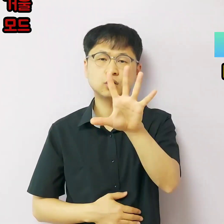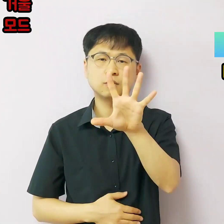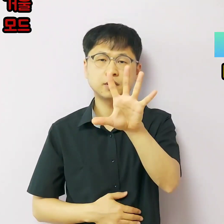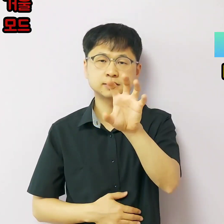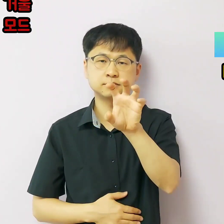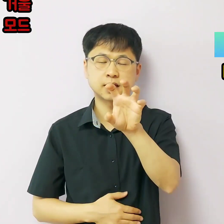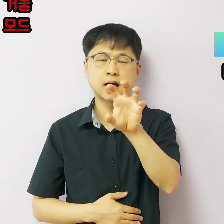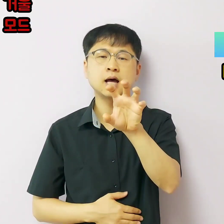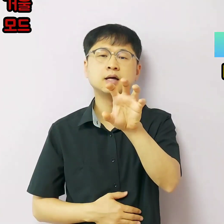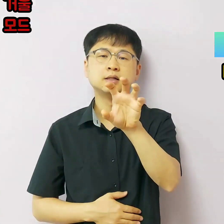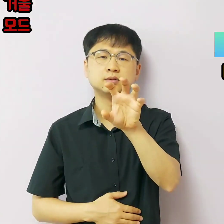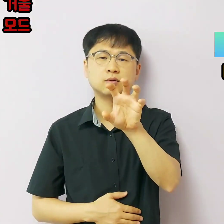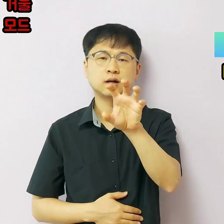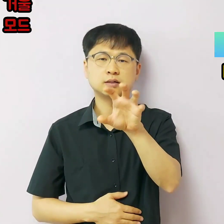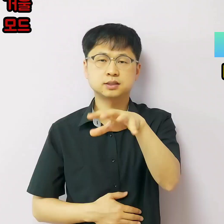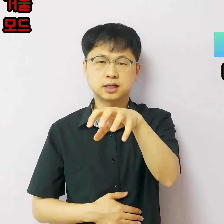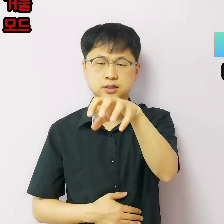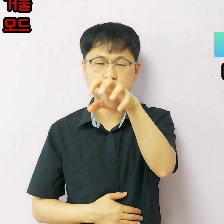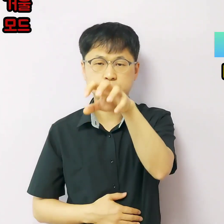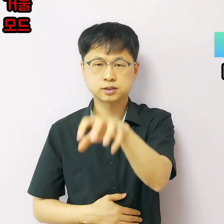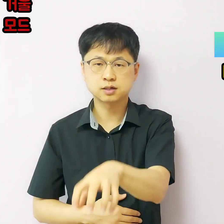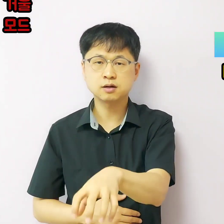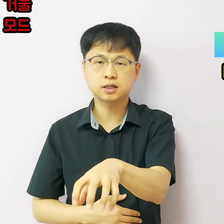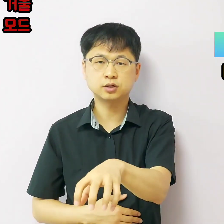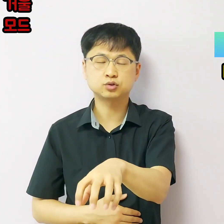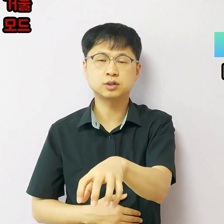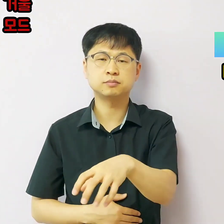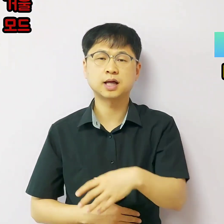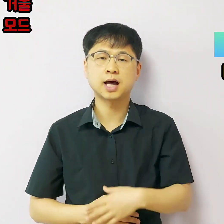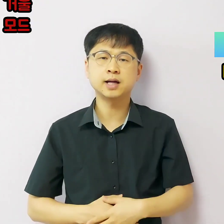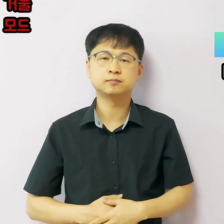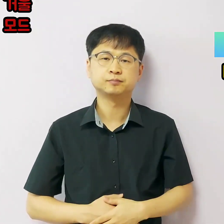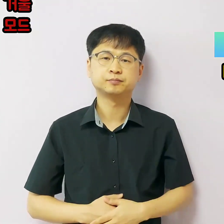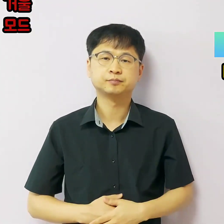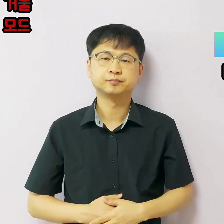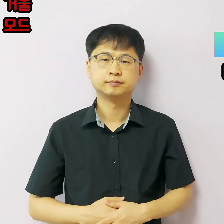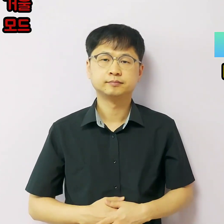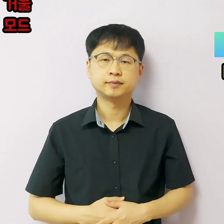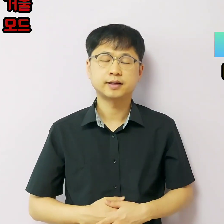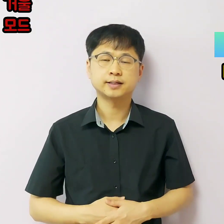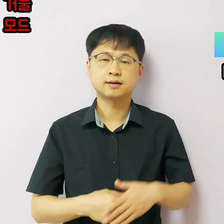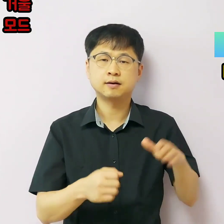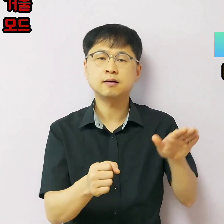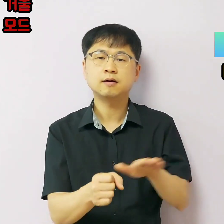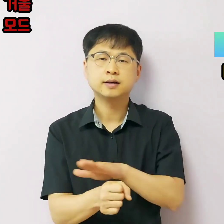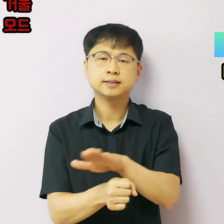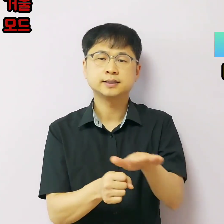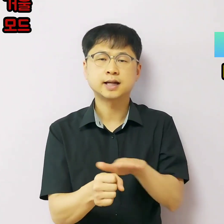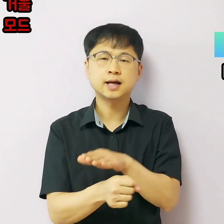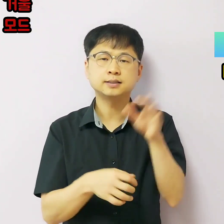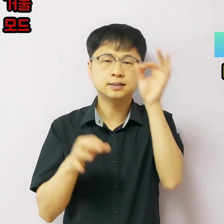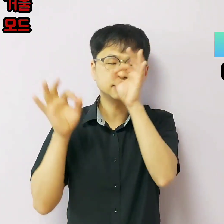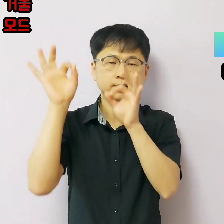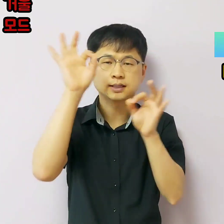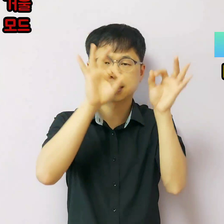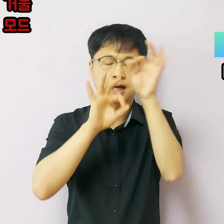수어 배웠습니다. 손가락 끝을 살짝 구부려서 내려주기입니다. 네, 그래서 사랑을